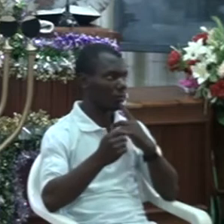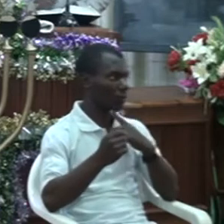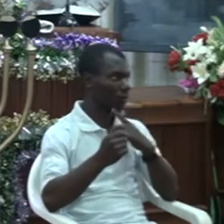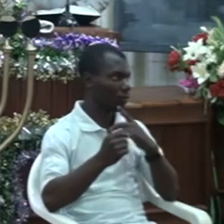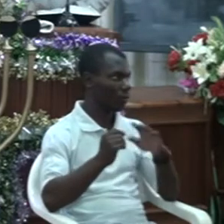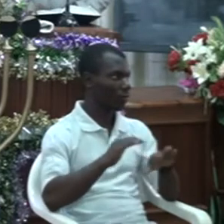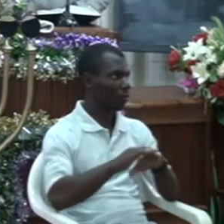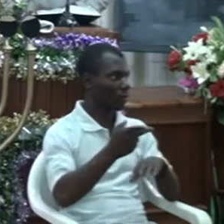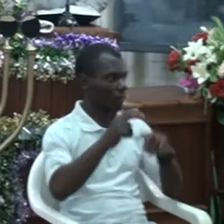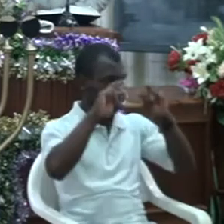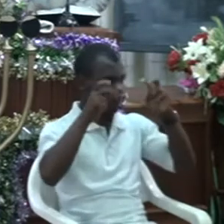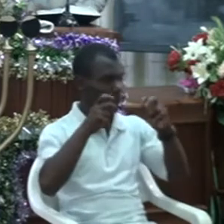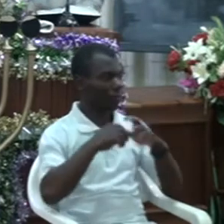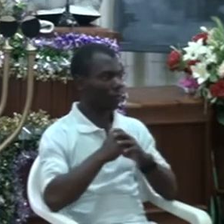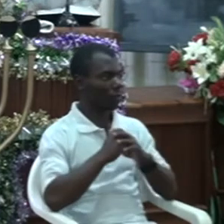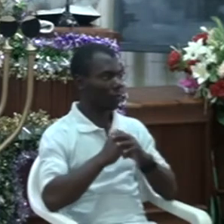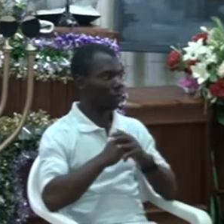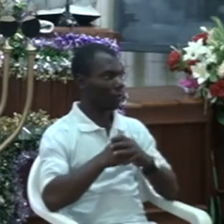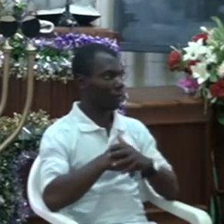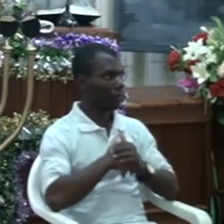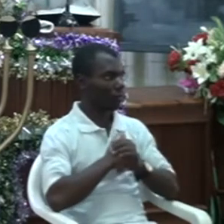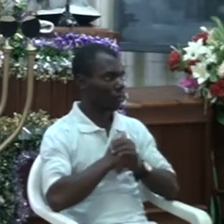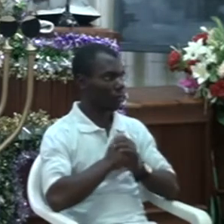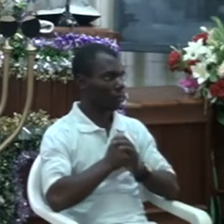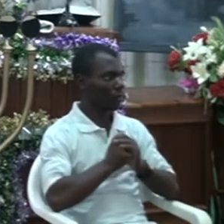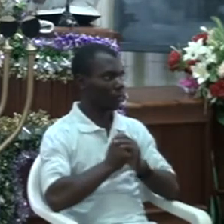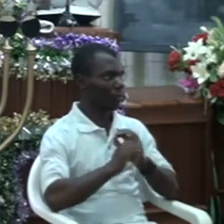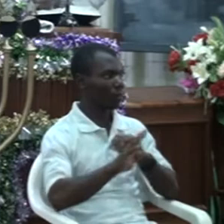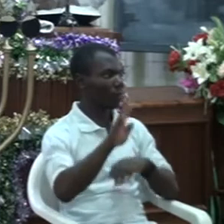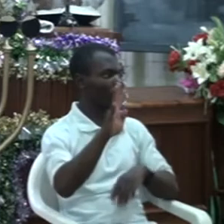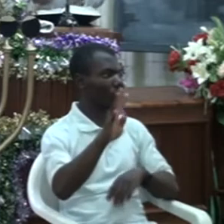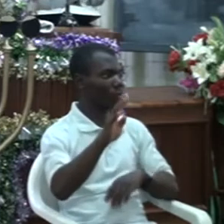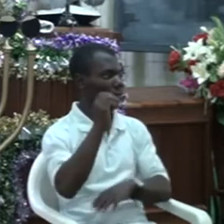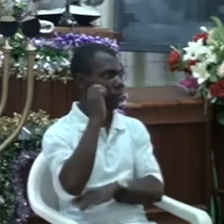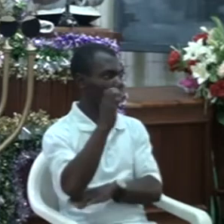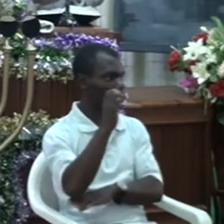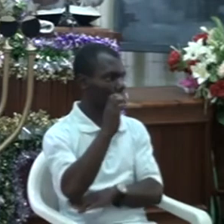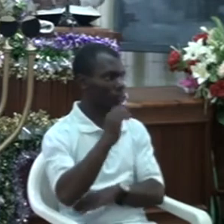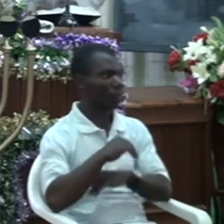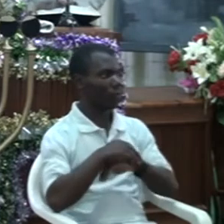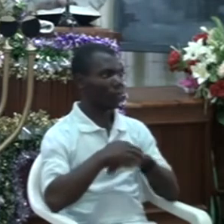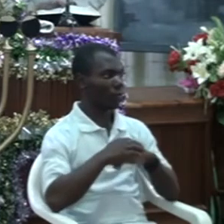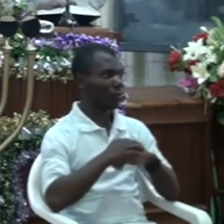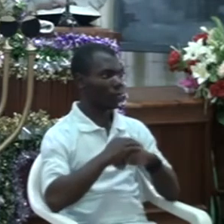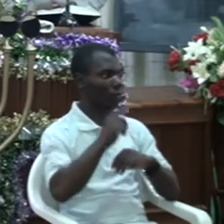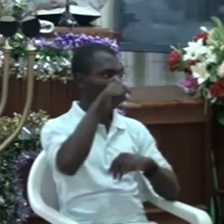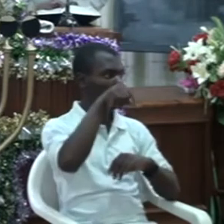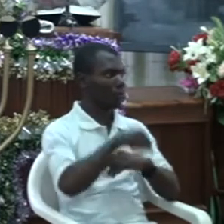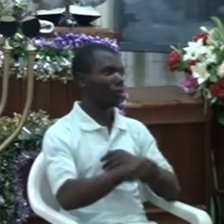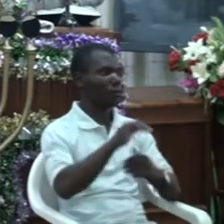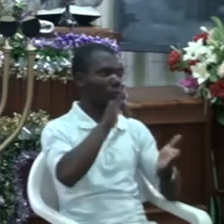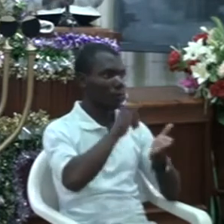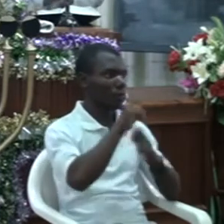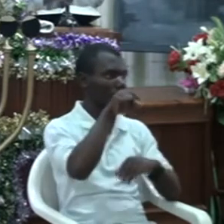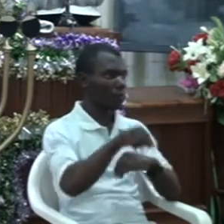juu ya hii sujet. Il a prêché au sujet de ce thème. Quatre prédications. En quatre prédications. Qu'est-ce que le